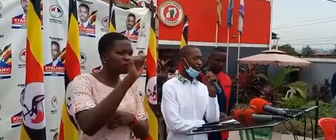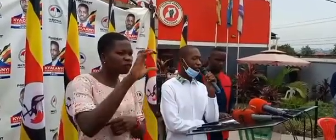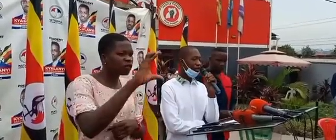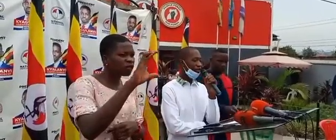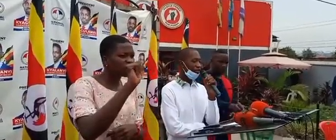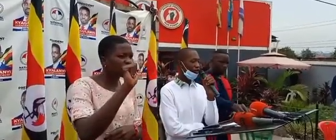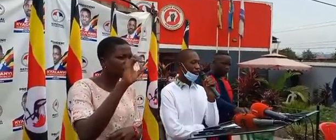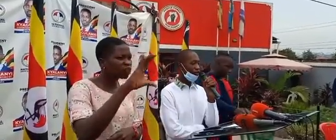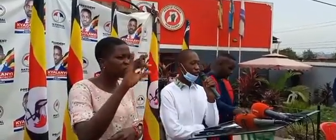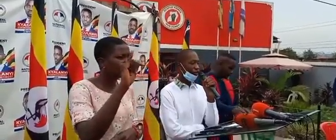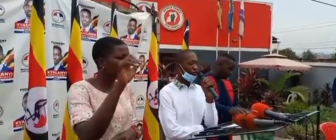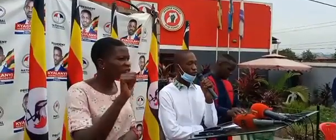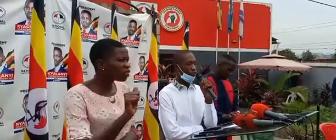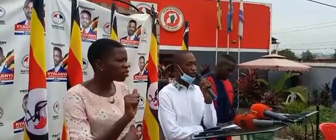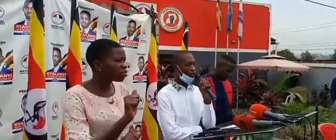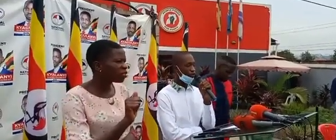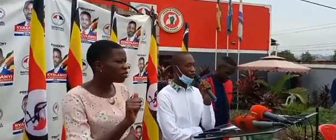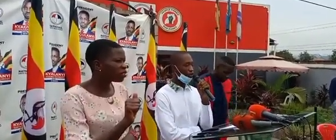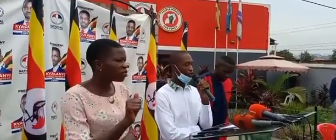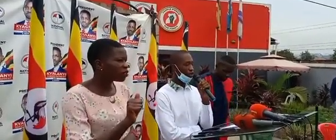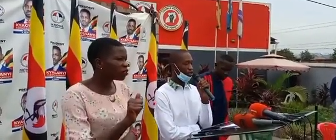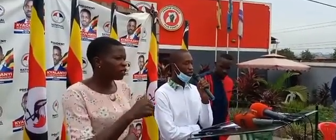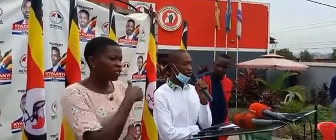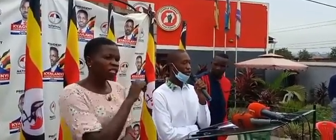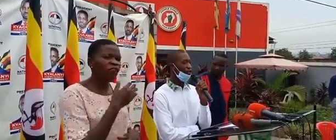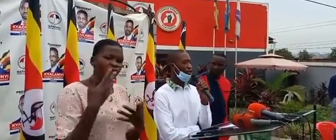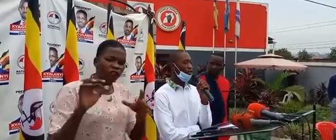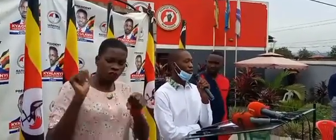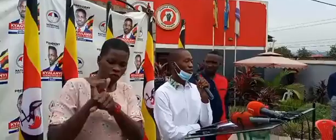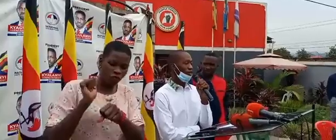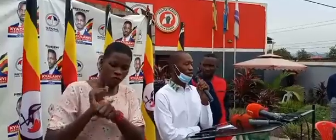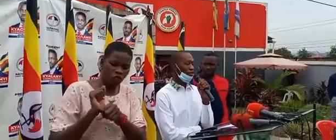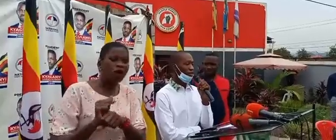gyange nina byenali nvaako okukwasaganya